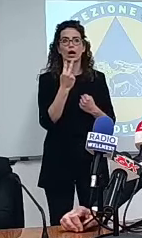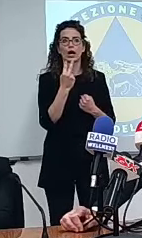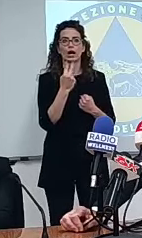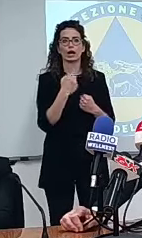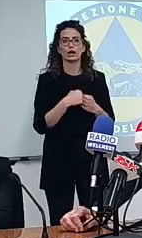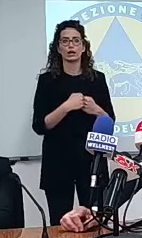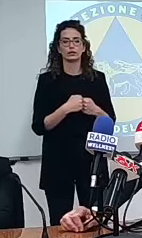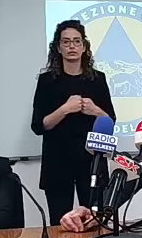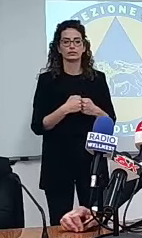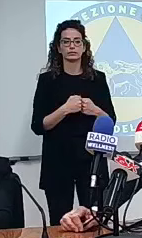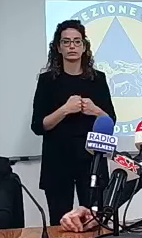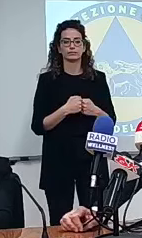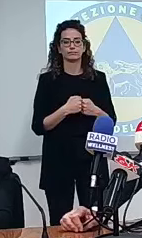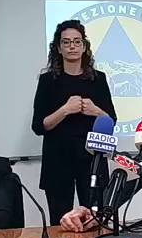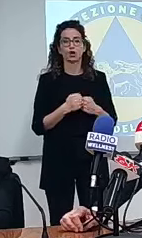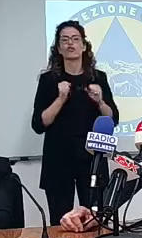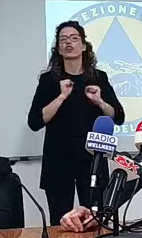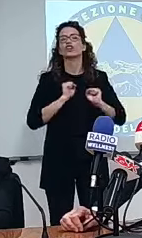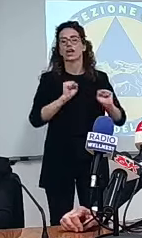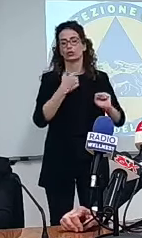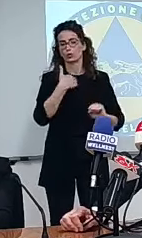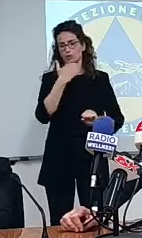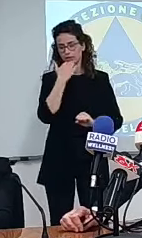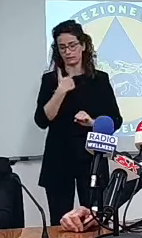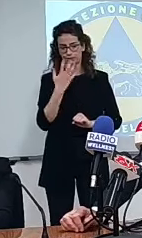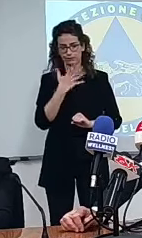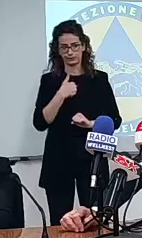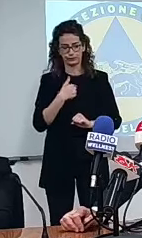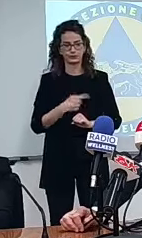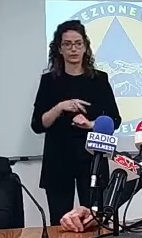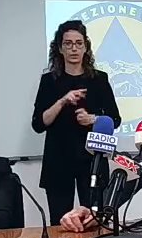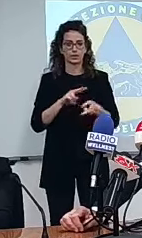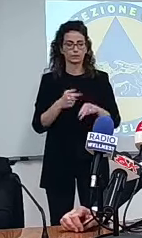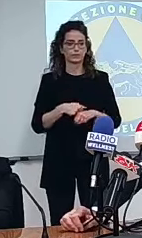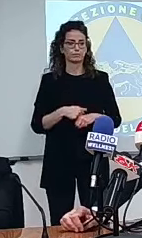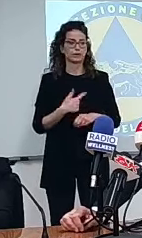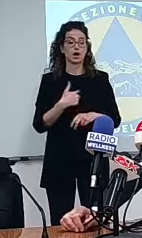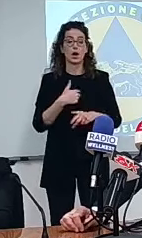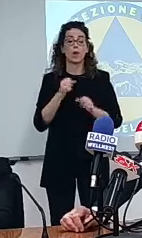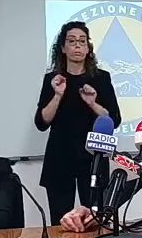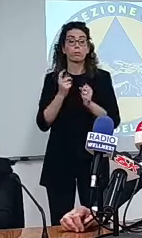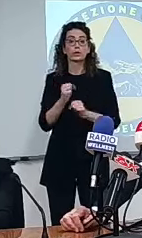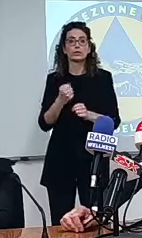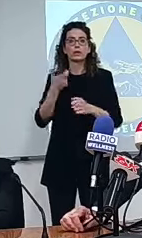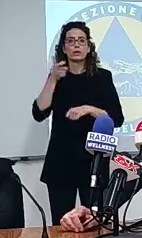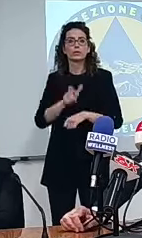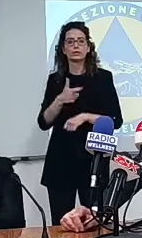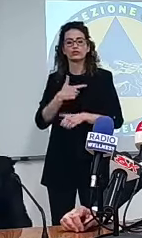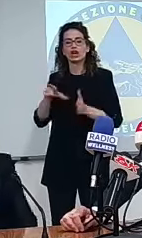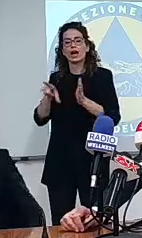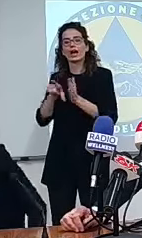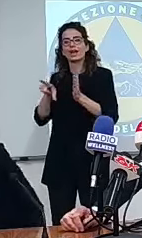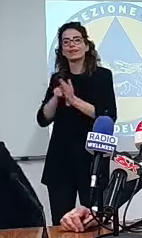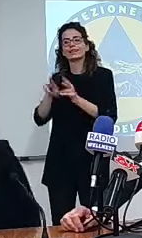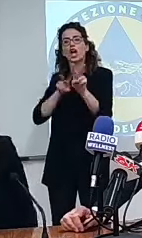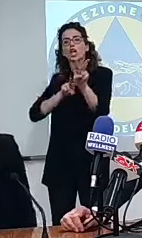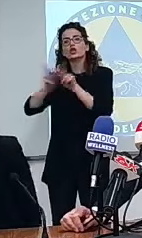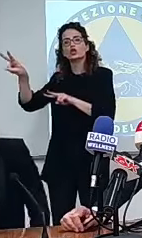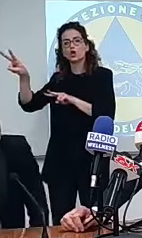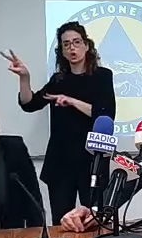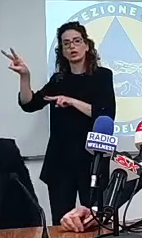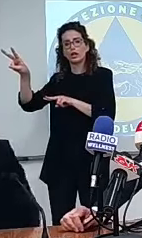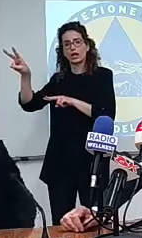fare, perché c'è il tema della norma, di una norma d'ombrello nazionale, cioè noi non